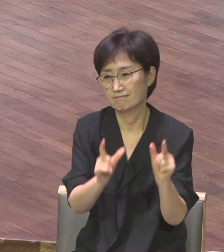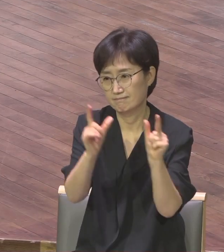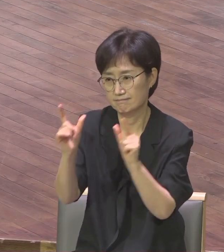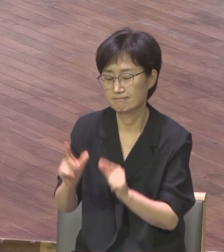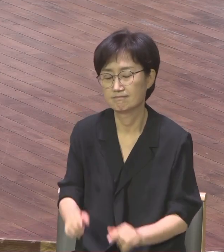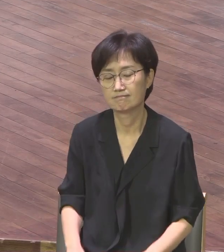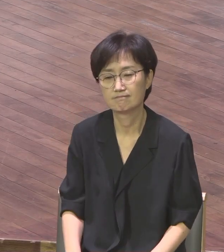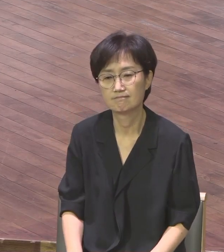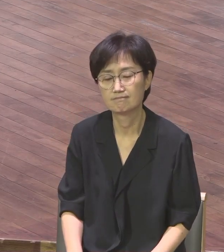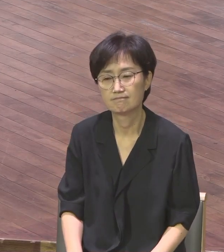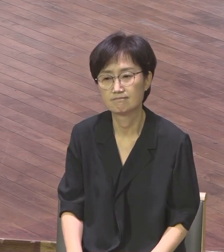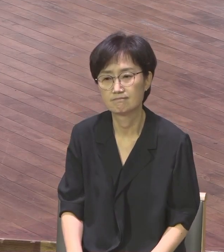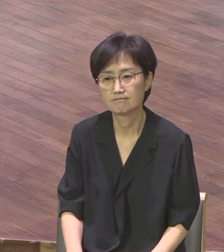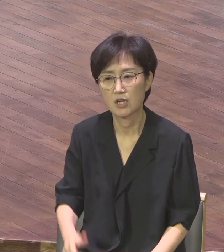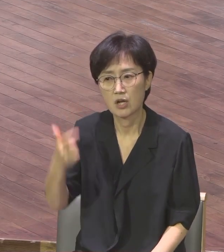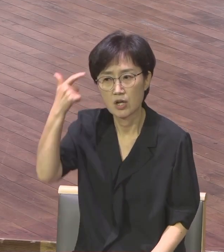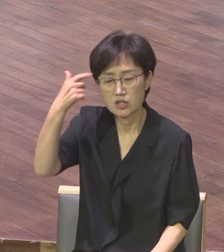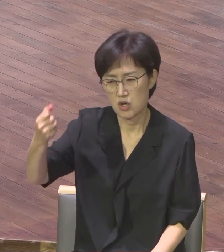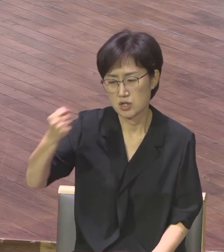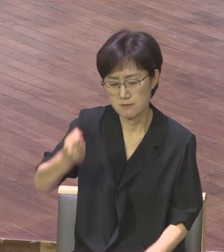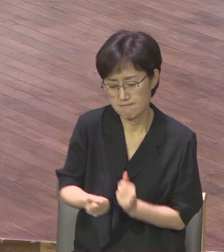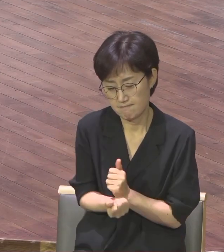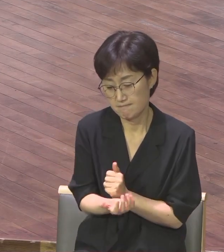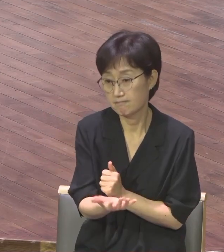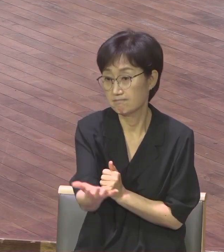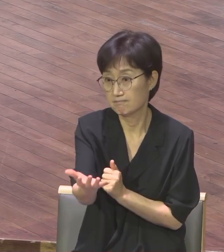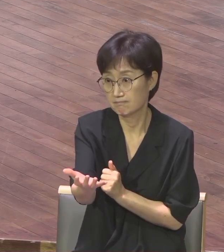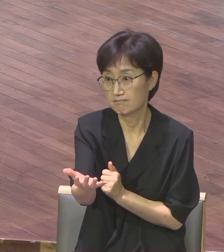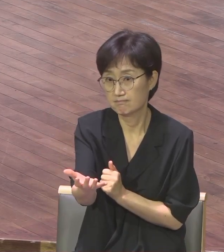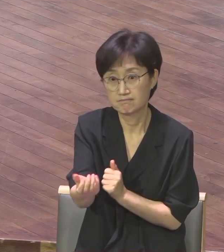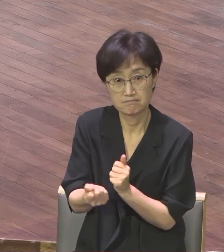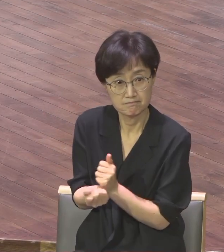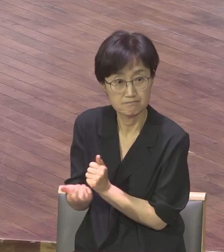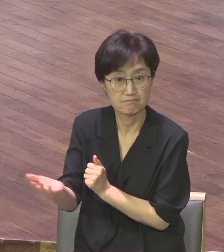말씀하고 있어요. 영적 영향력을 입히는.